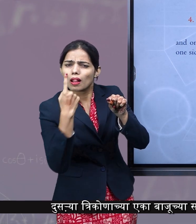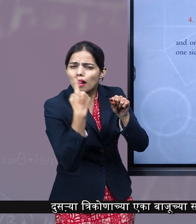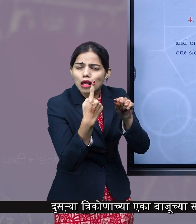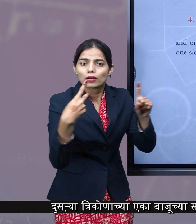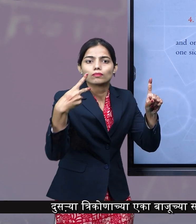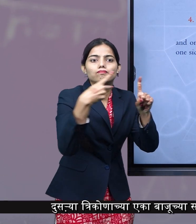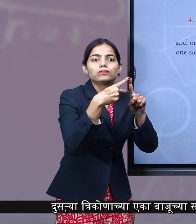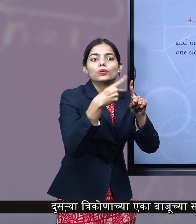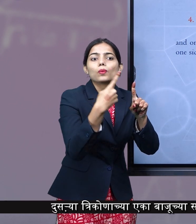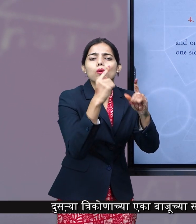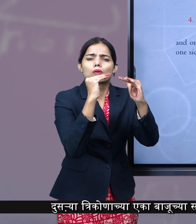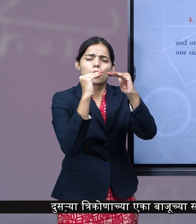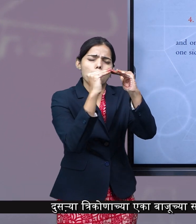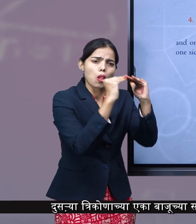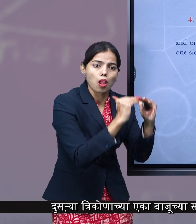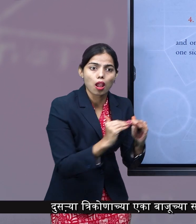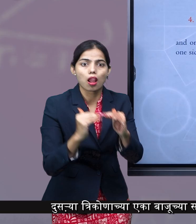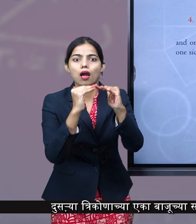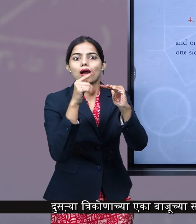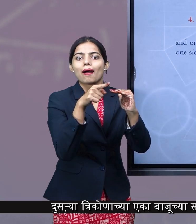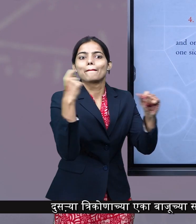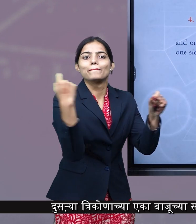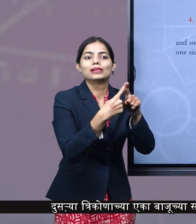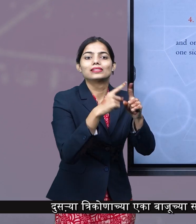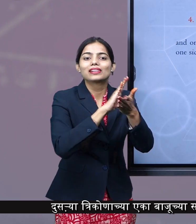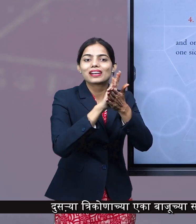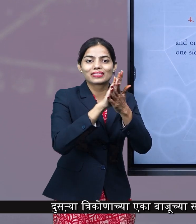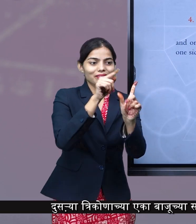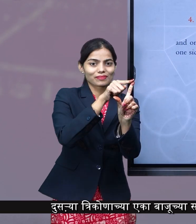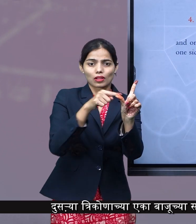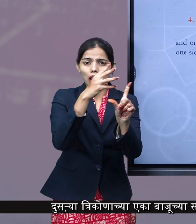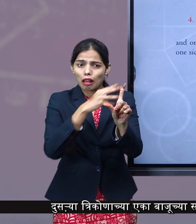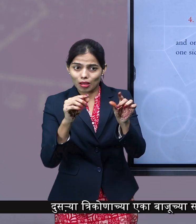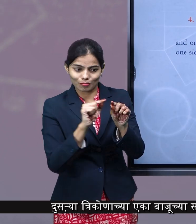बाजूच्या समान असतील तर दोन काटकोन त्रिकोण एकरूप होतील.